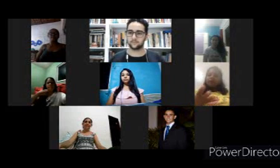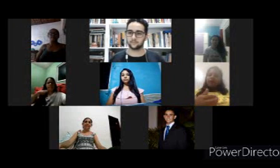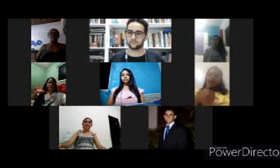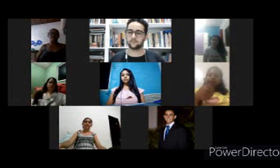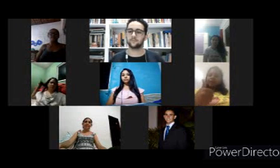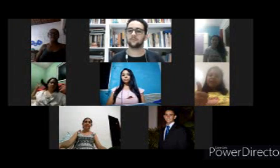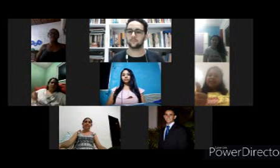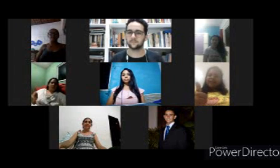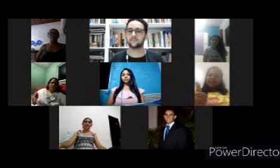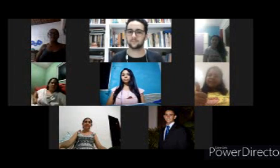Olá, tudo bem?